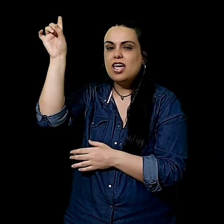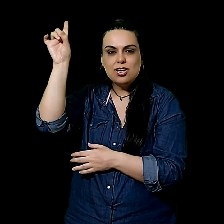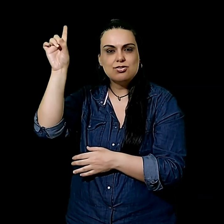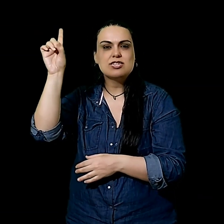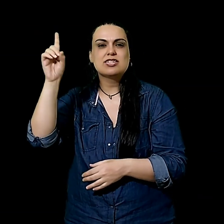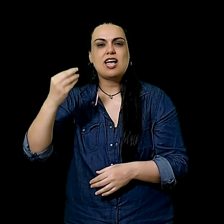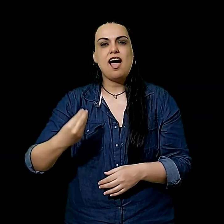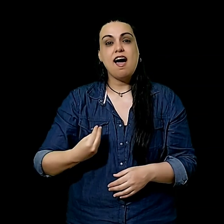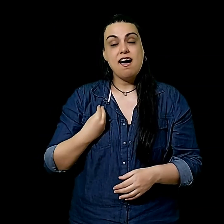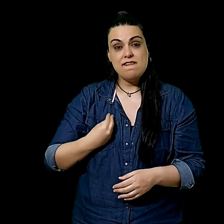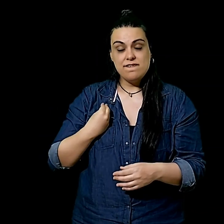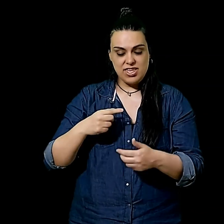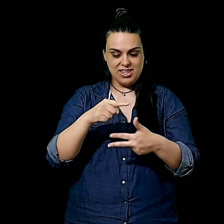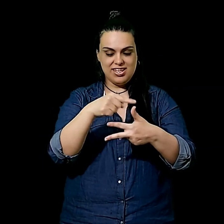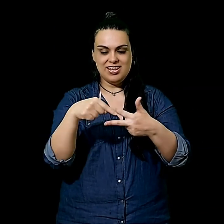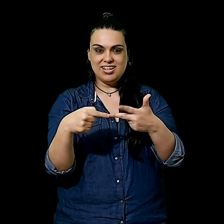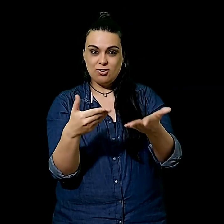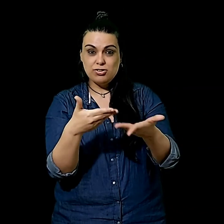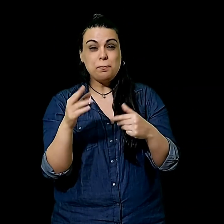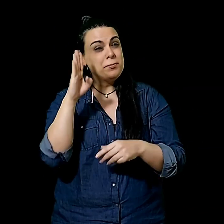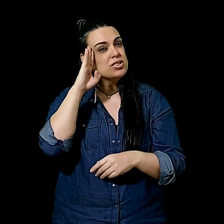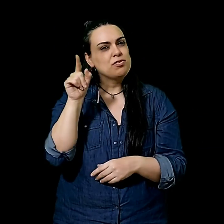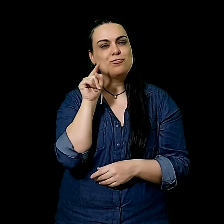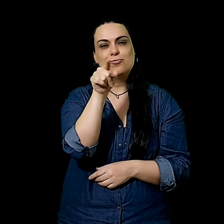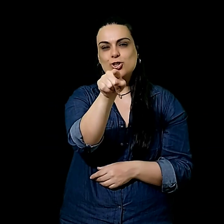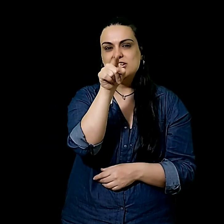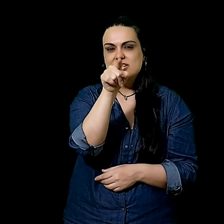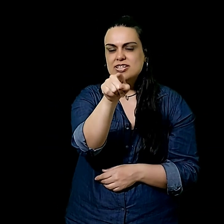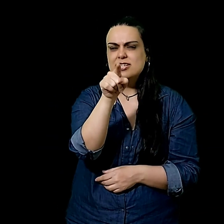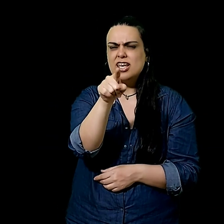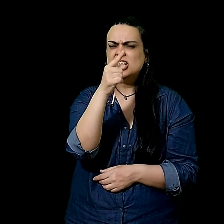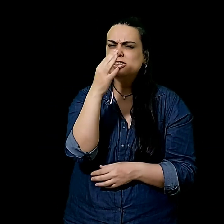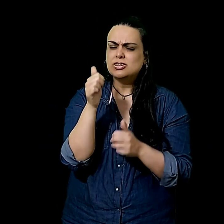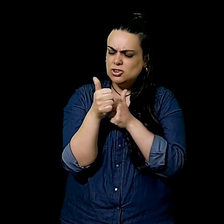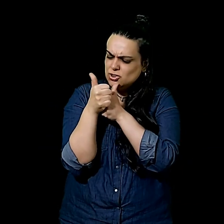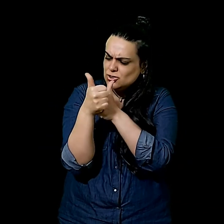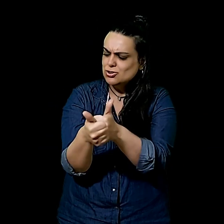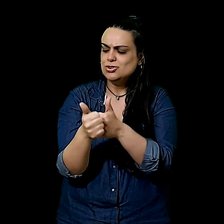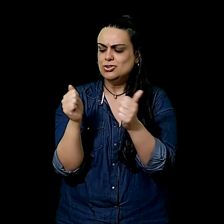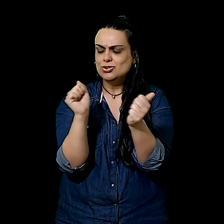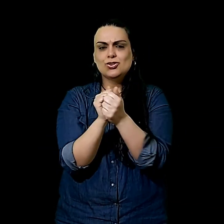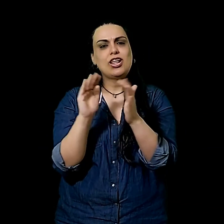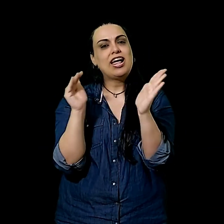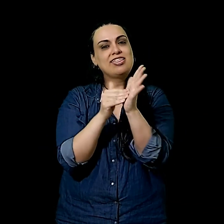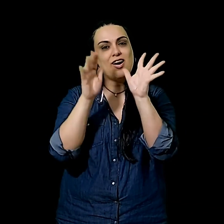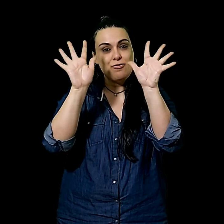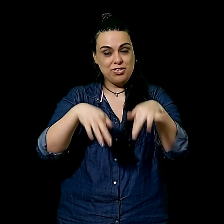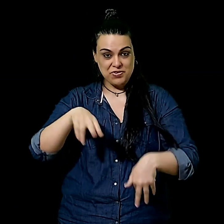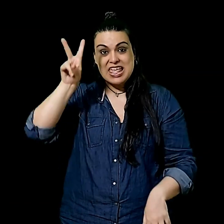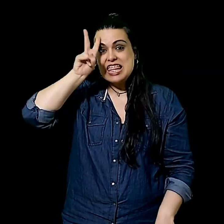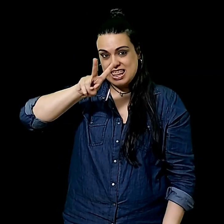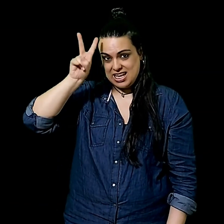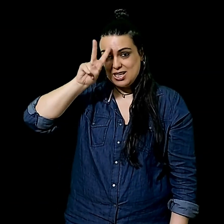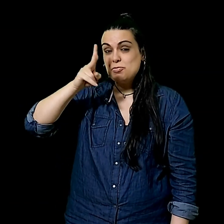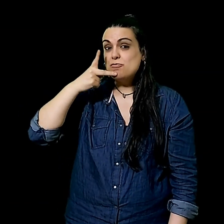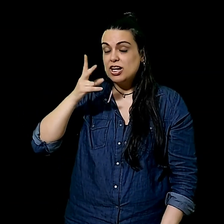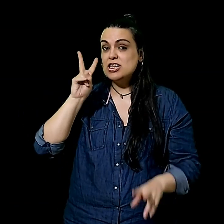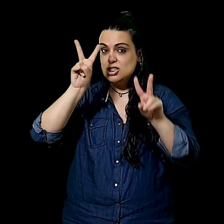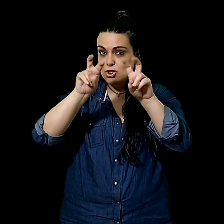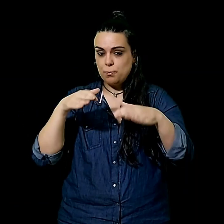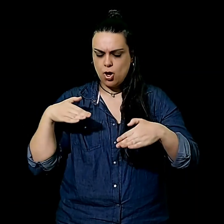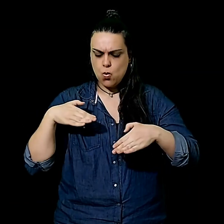Deus, a vida das nossas convidadas e principalmente a você que tá com a gente aqui até o fim, né? Lembra que eu falei com vocês